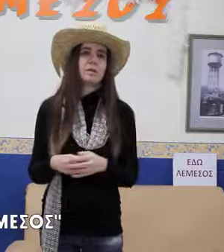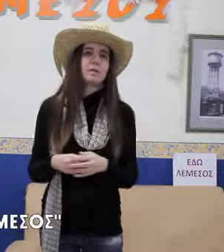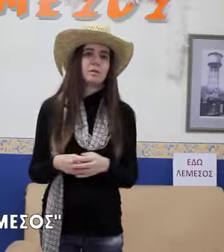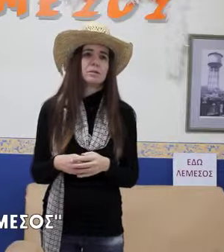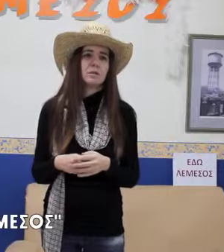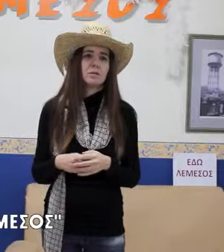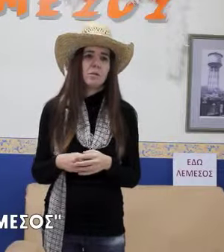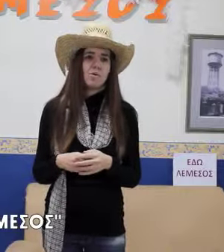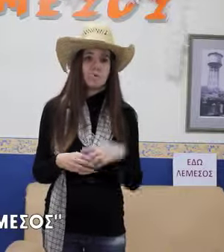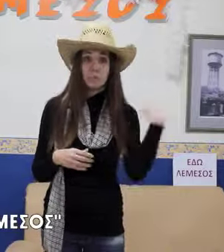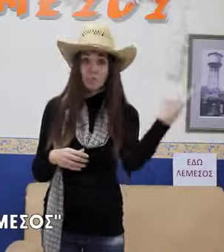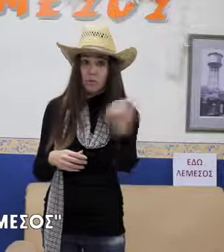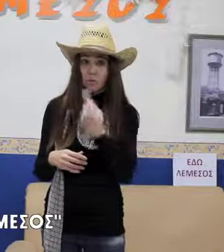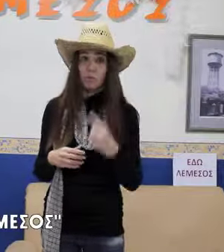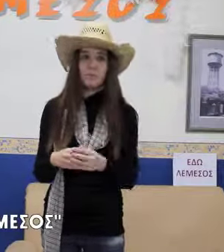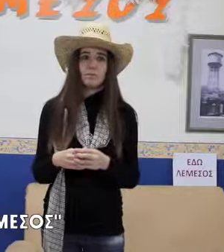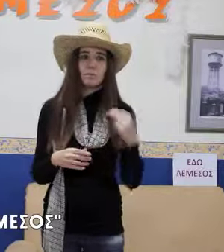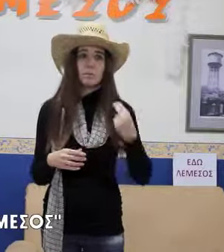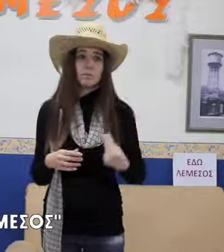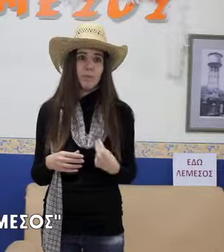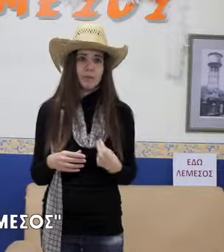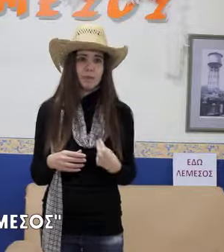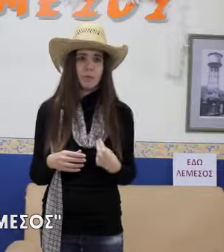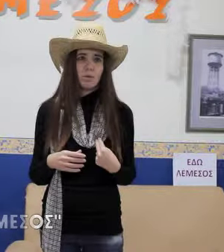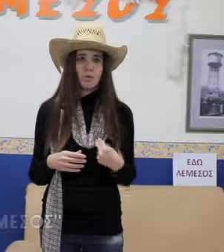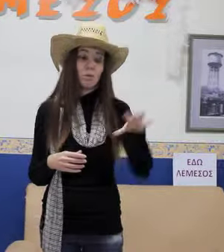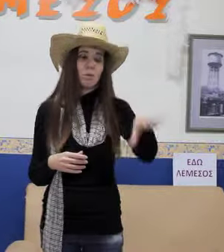Σολομονίδης και όλους τους δημοτικούς χώρους.